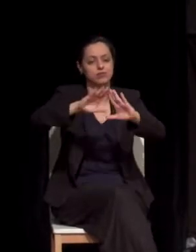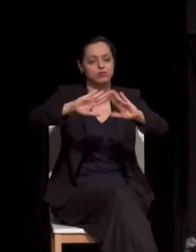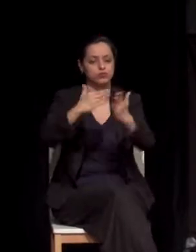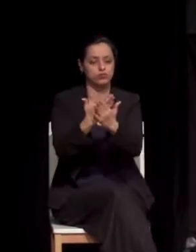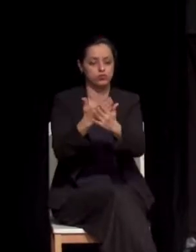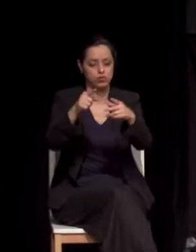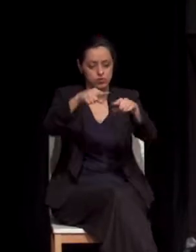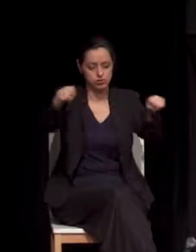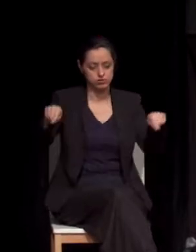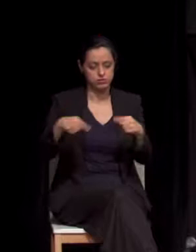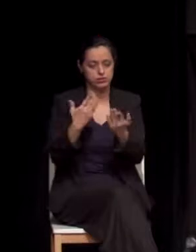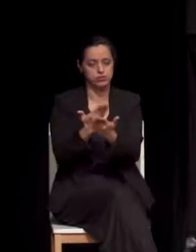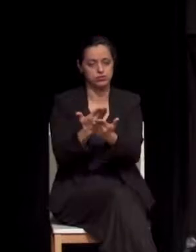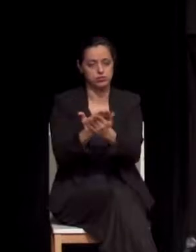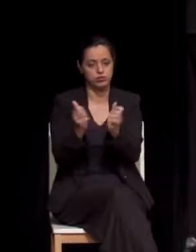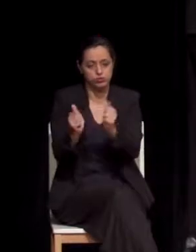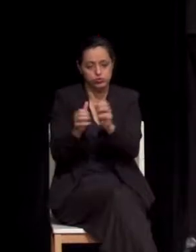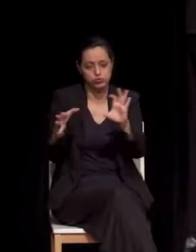Danou-se.